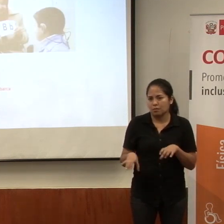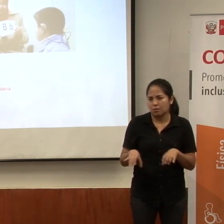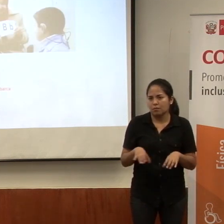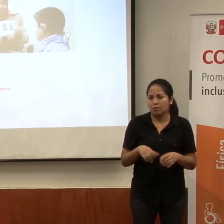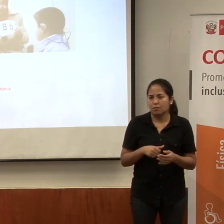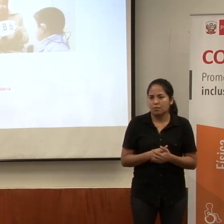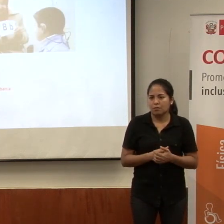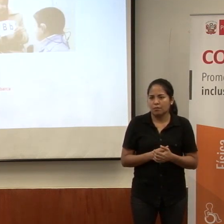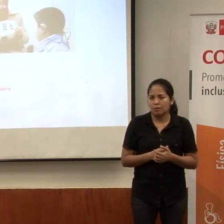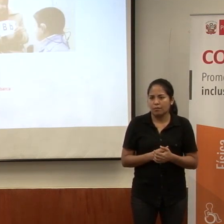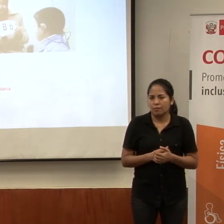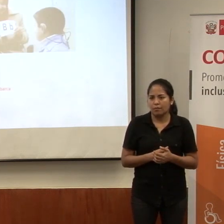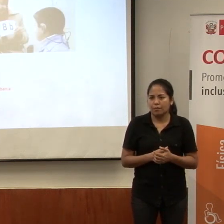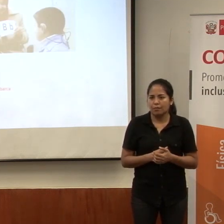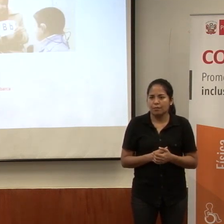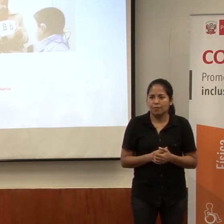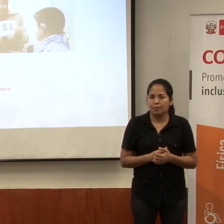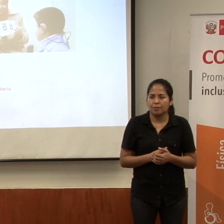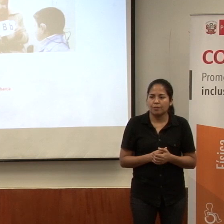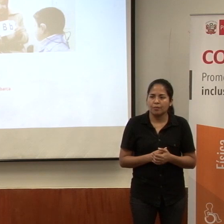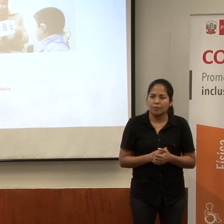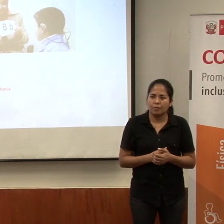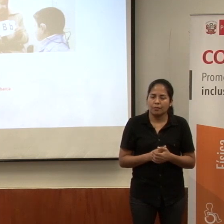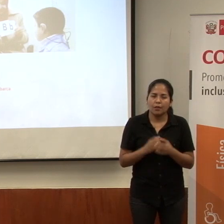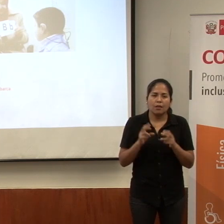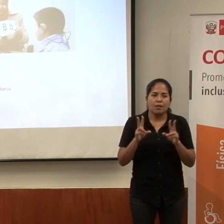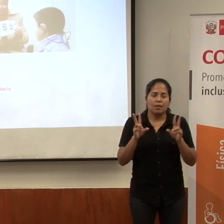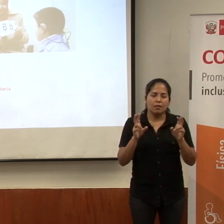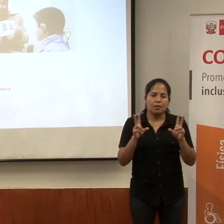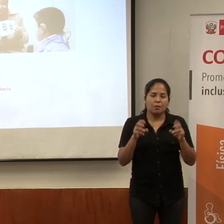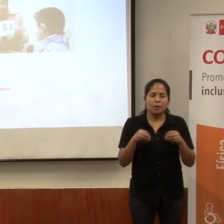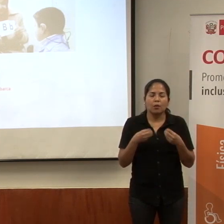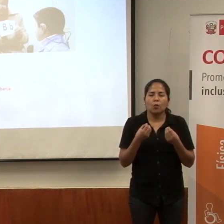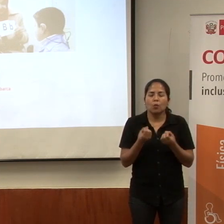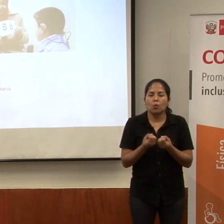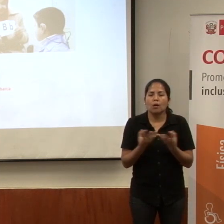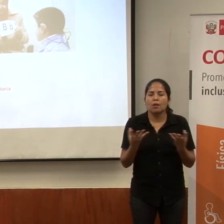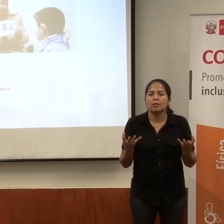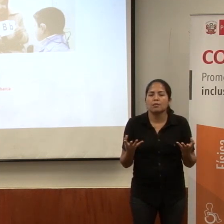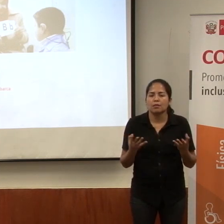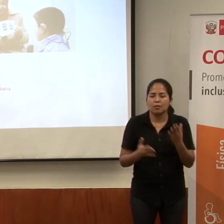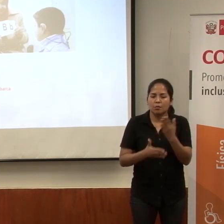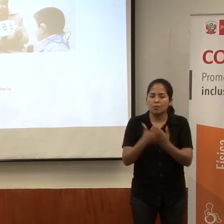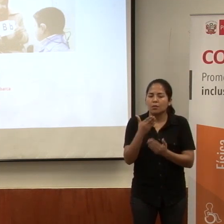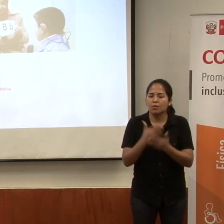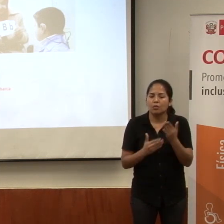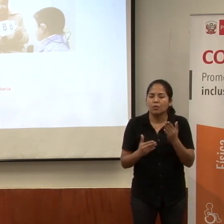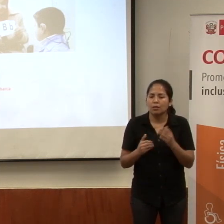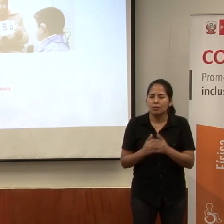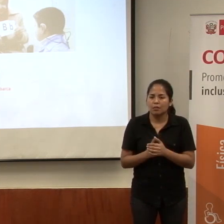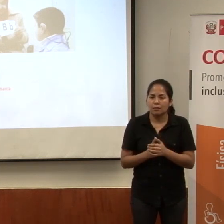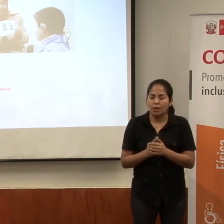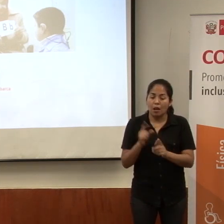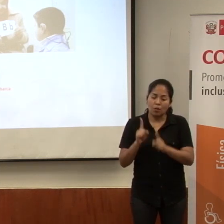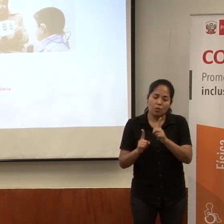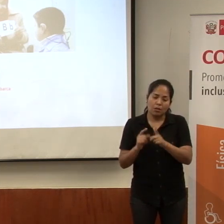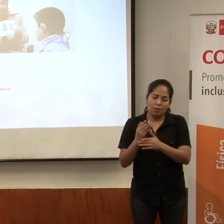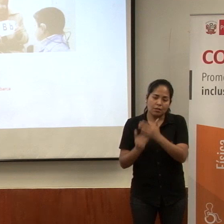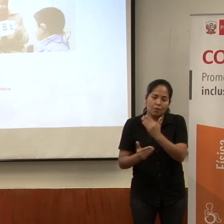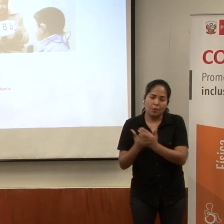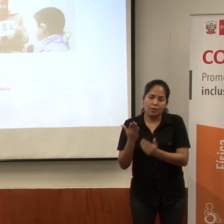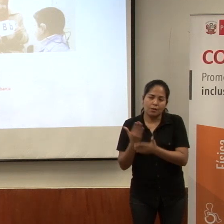Y el tema de medición de la discapacidad, que es un reto, porque es un reto complejo. Muchas veces son discapacidades complejas, ¿no?